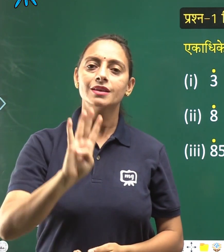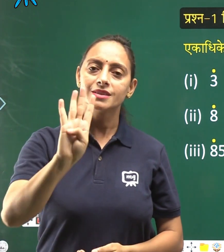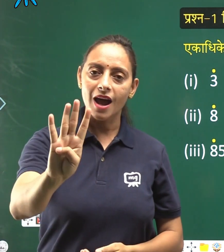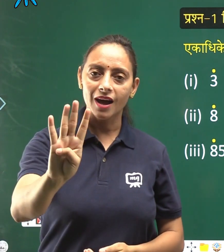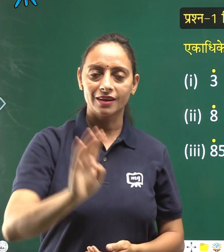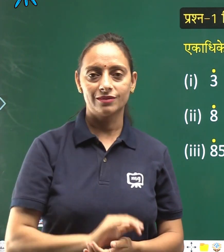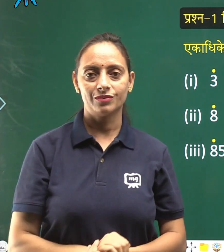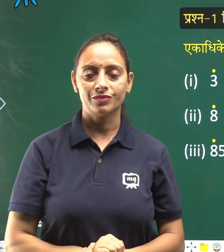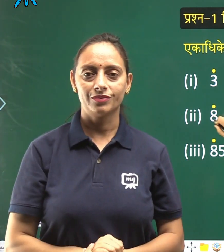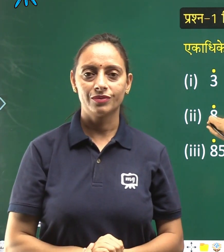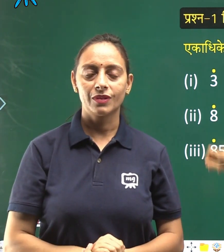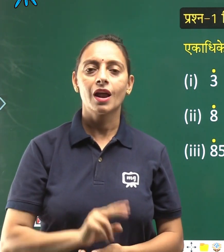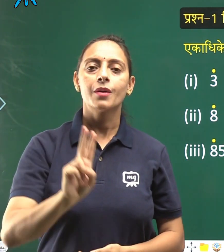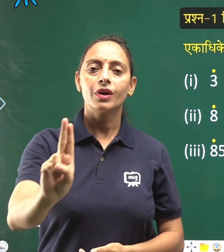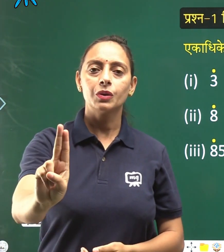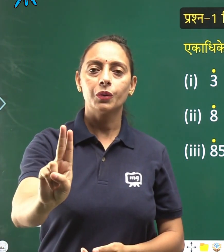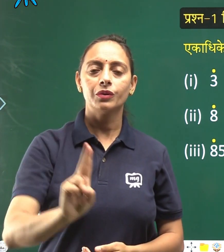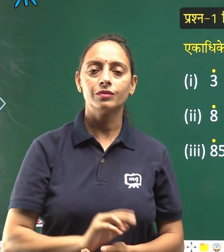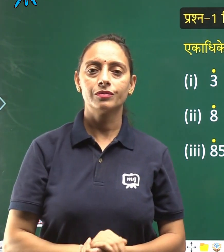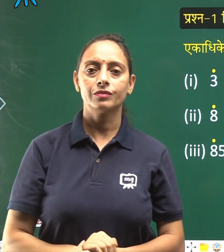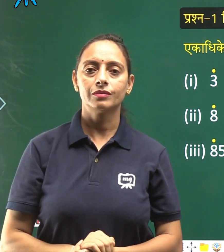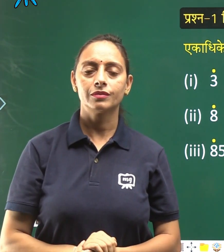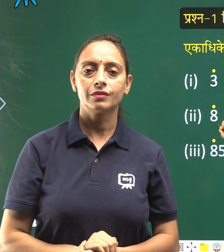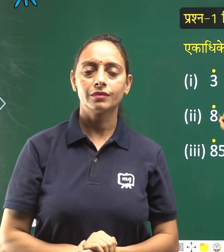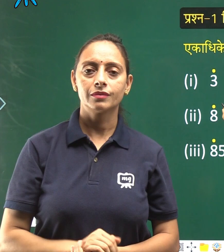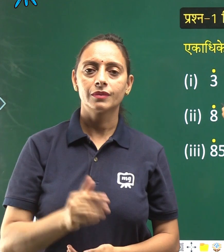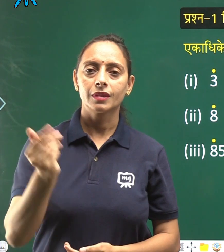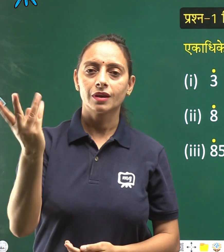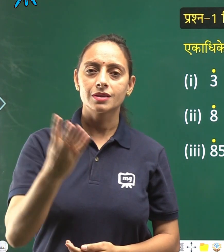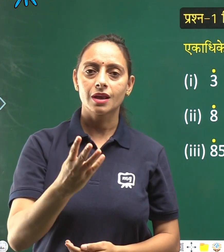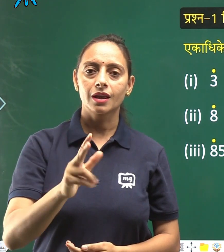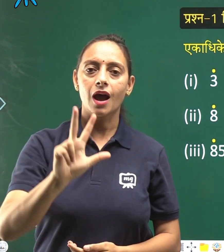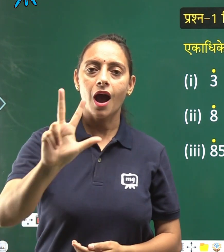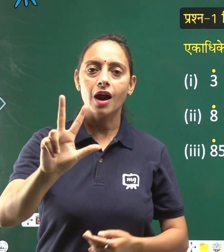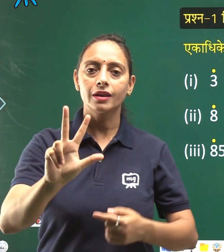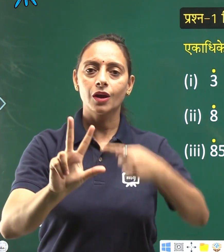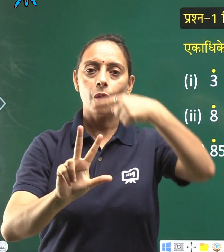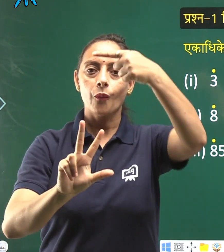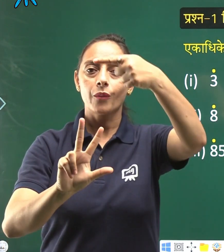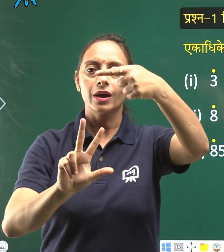4। नंबर 2, संख्या 8 के ऊपर